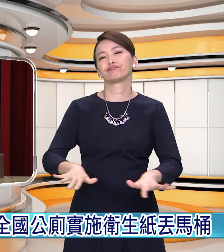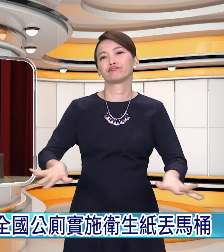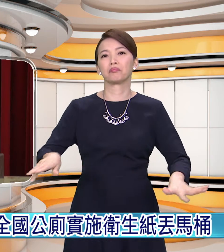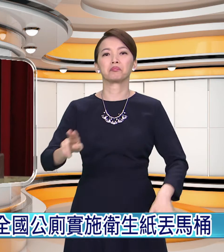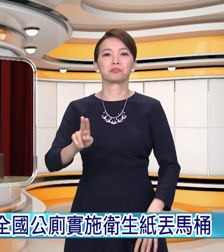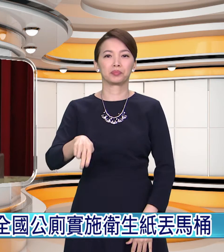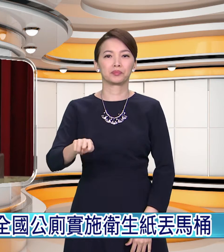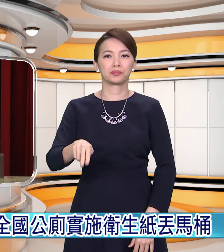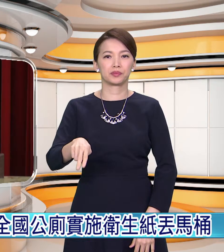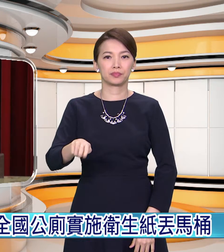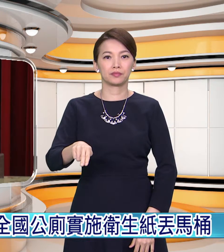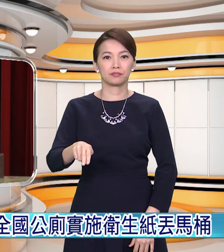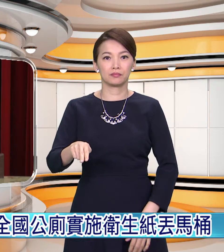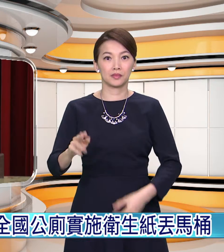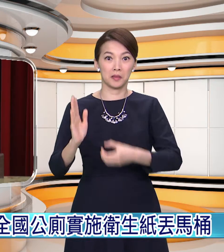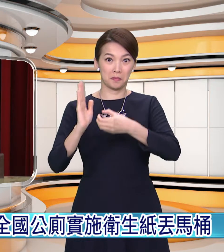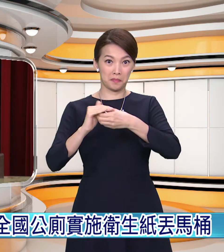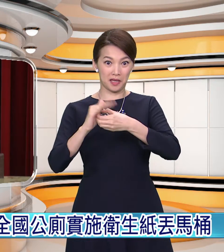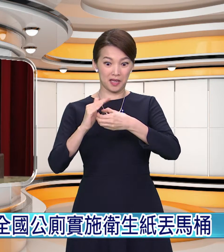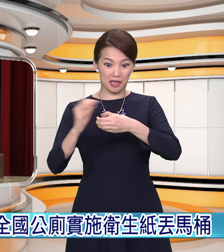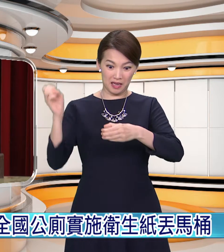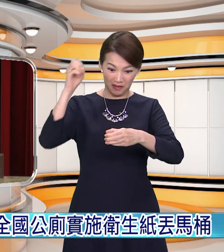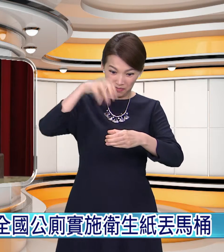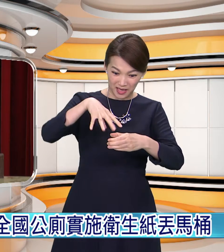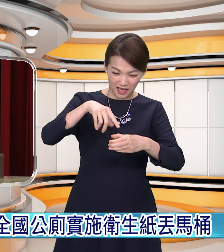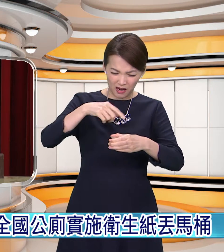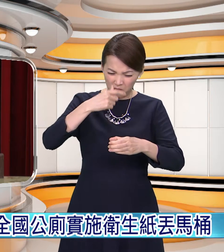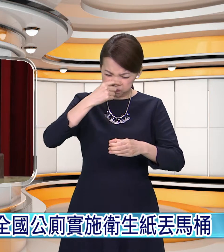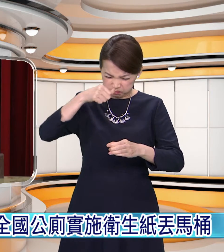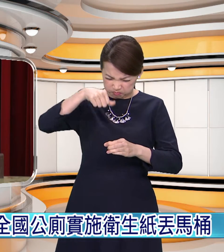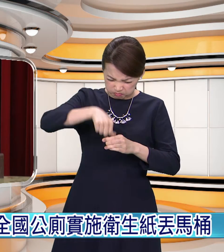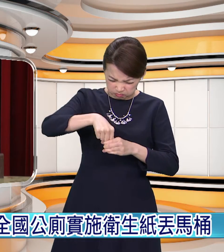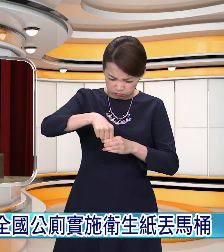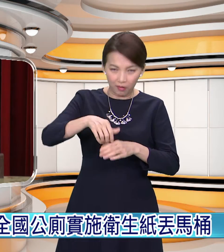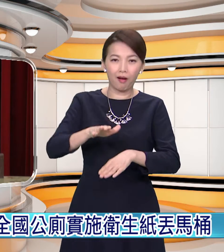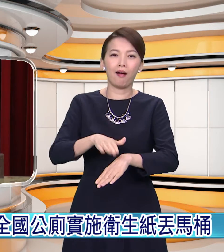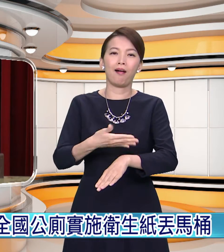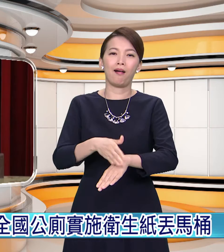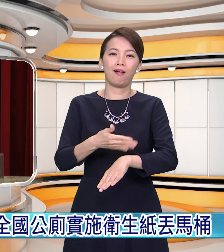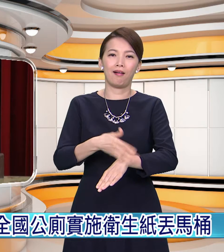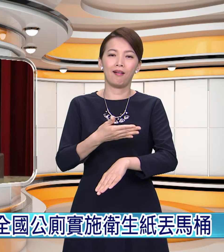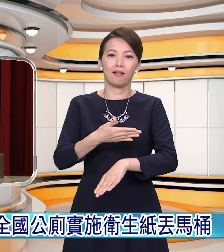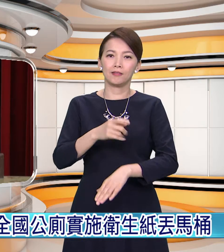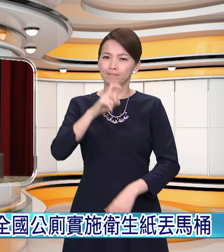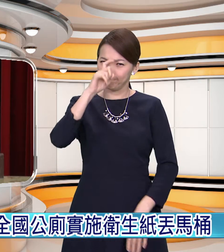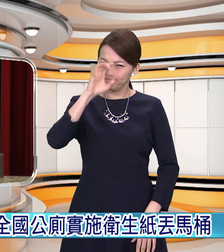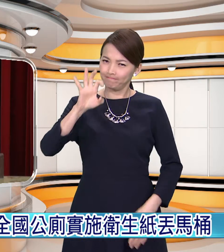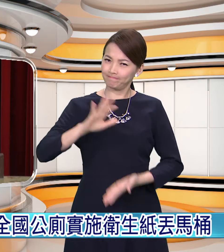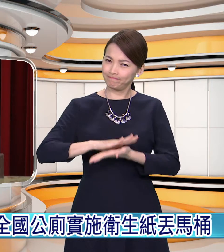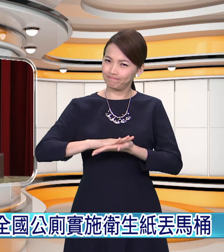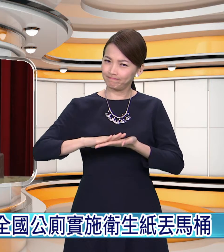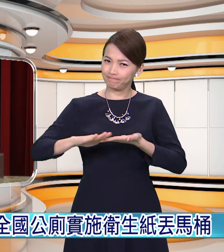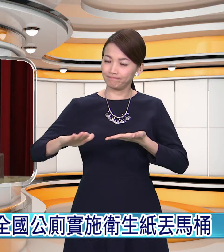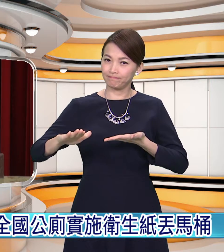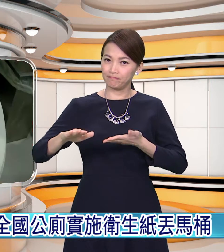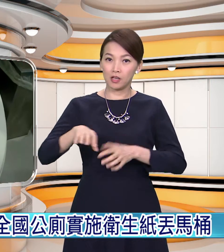解，丢到马桶不会造成堵塞。为了卫生考量，环保署宣布，六月